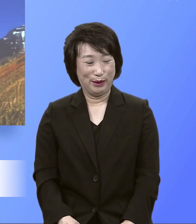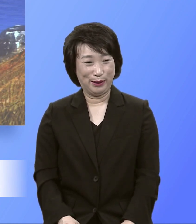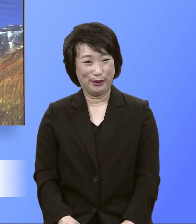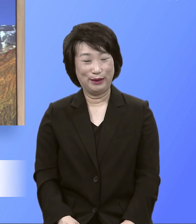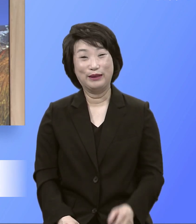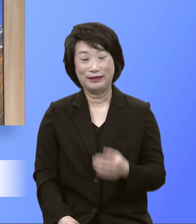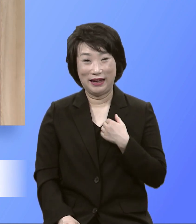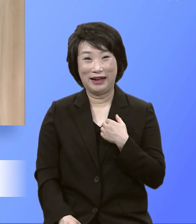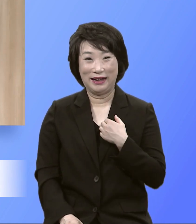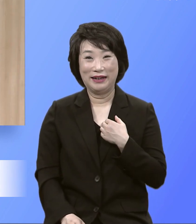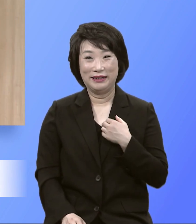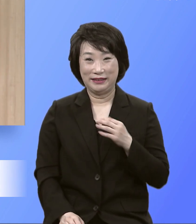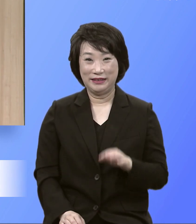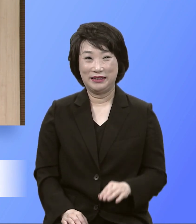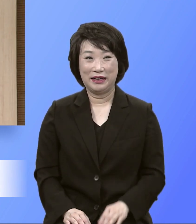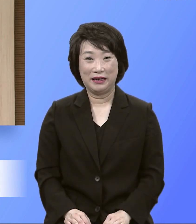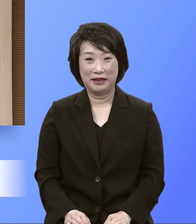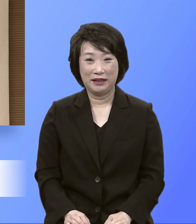그래 이제